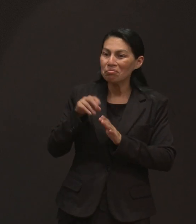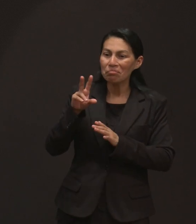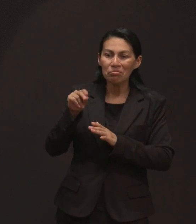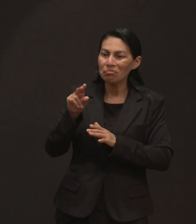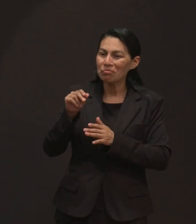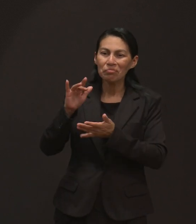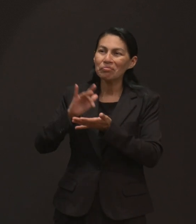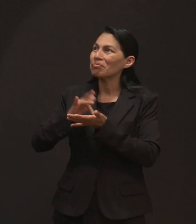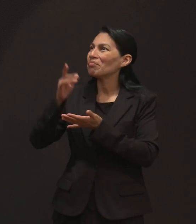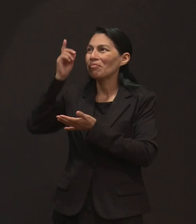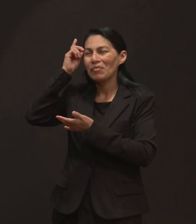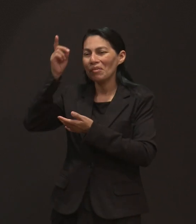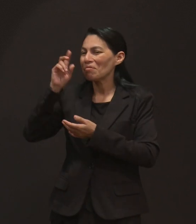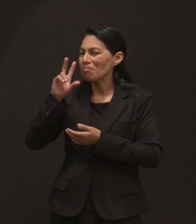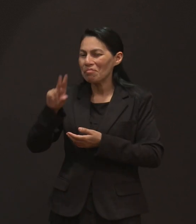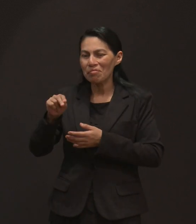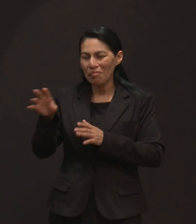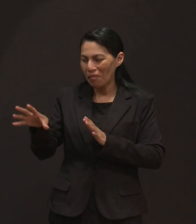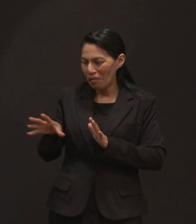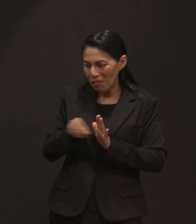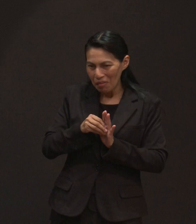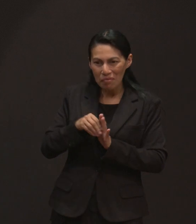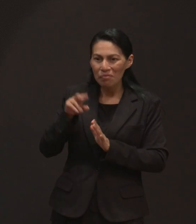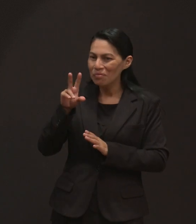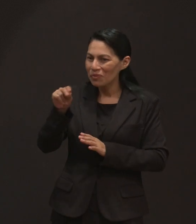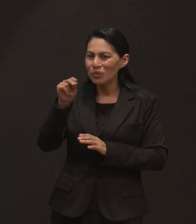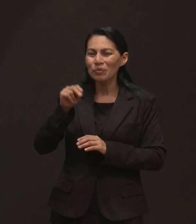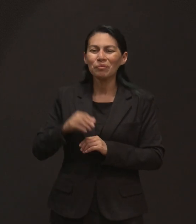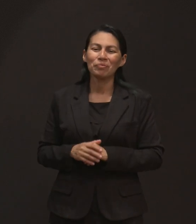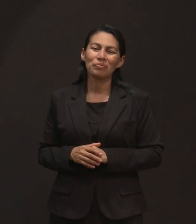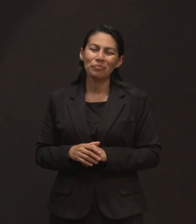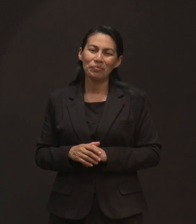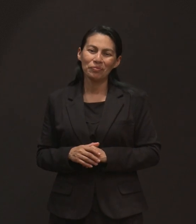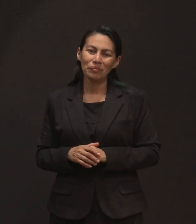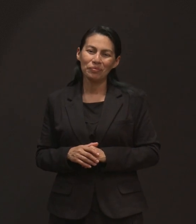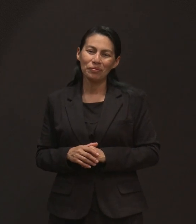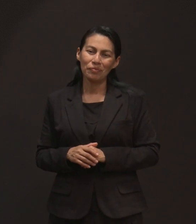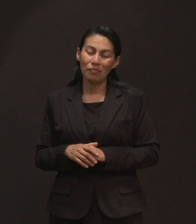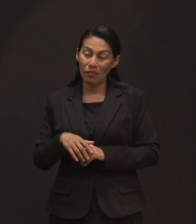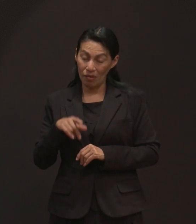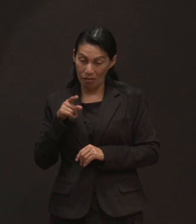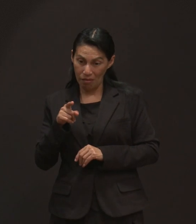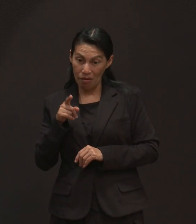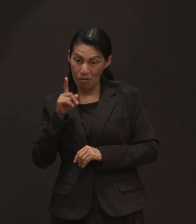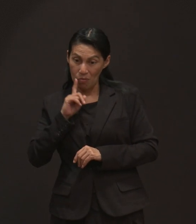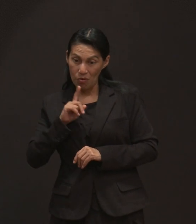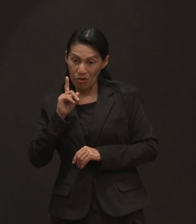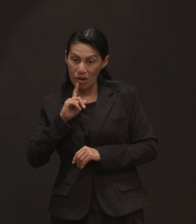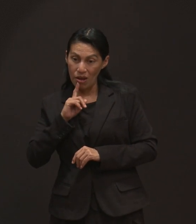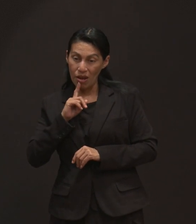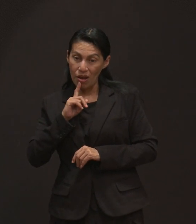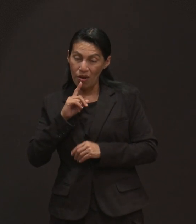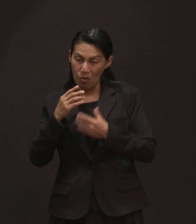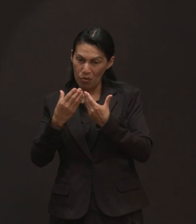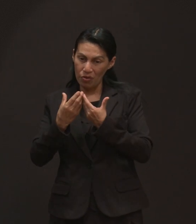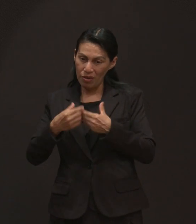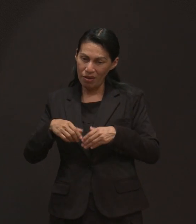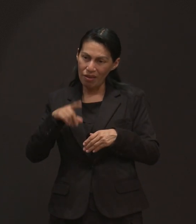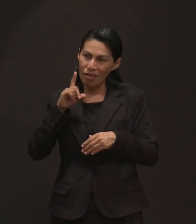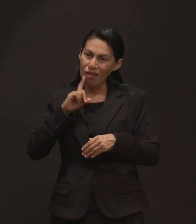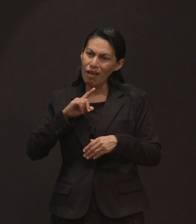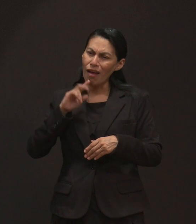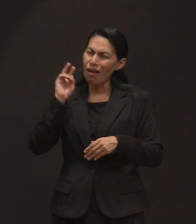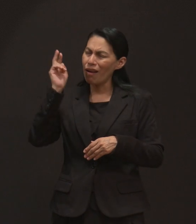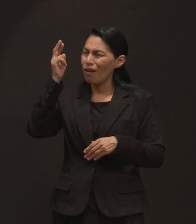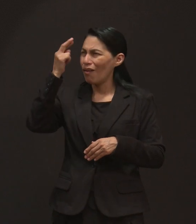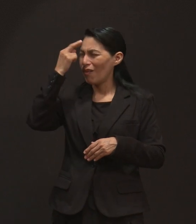Dios que no se contagió. Amén. No se contagió. Ella reconoce que pues